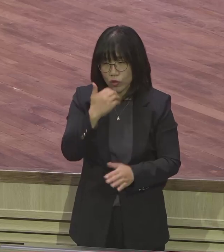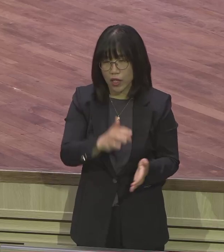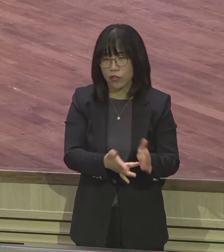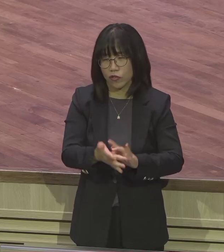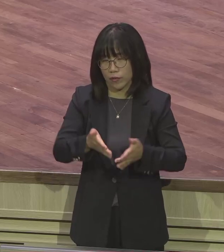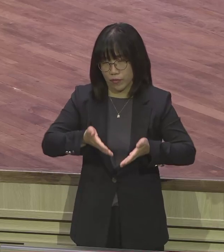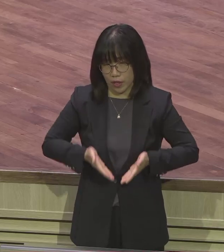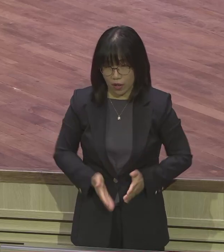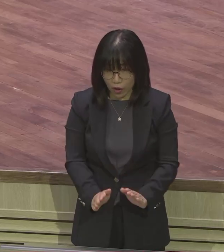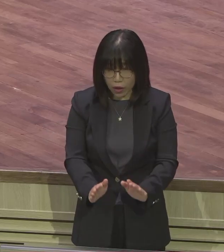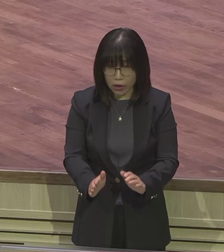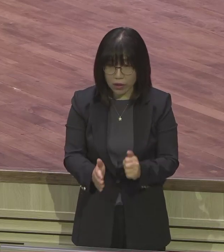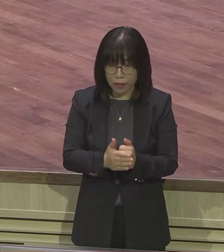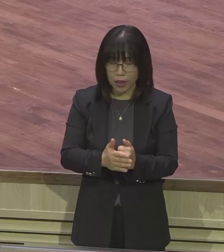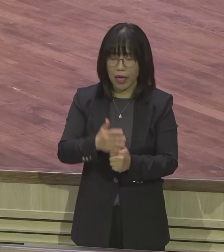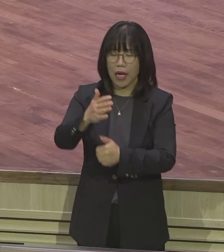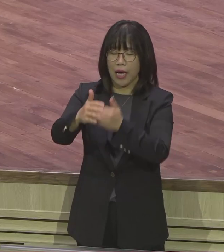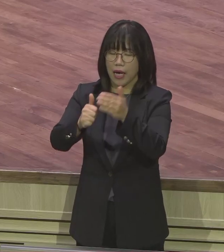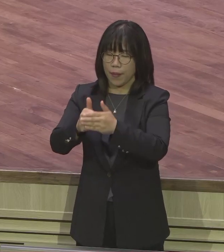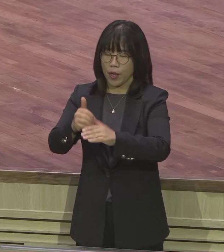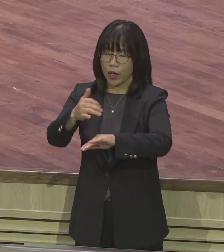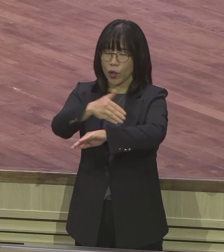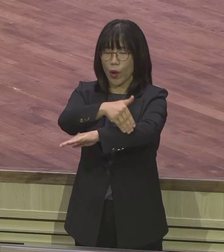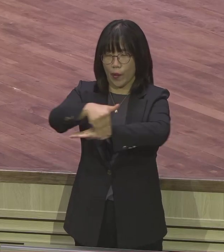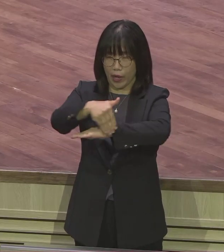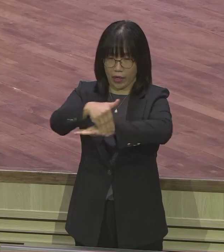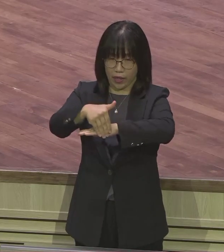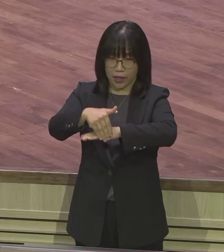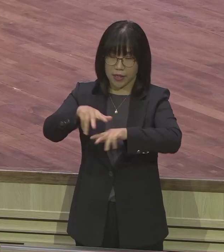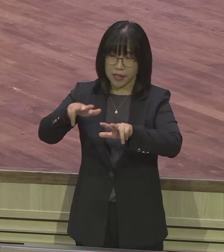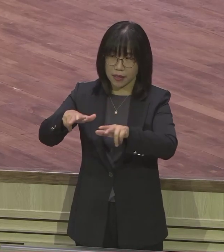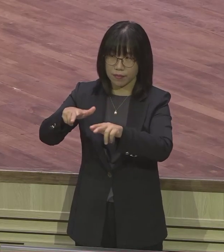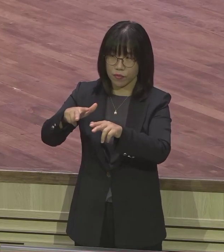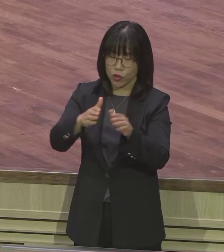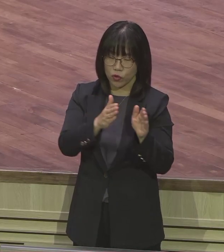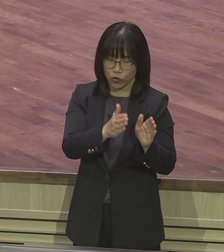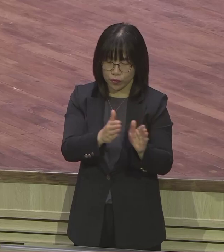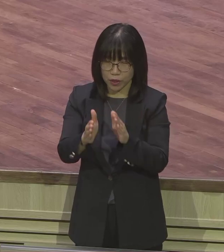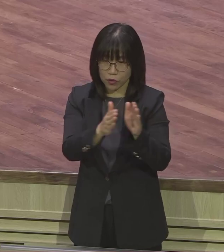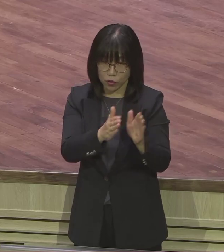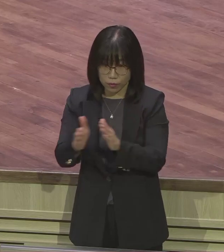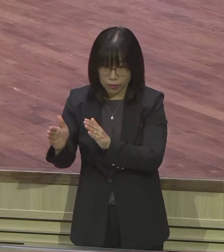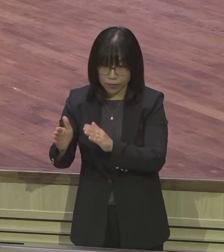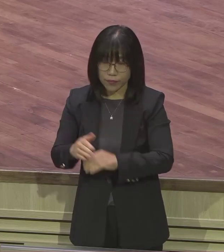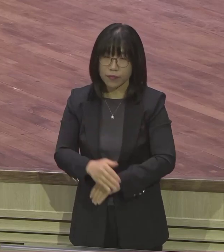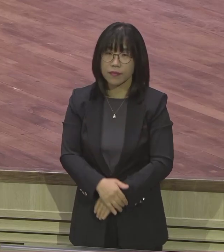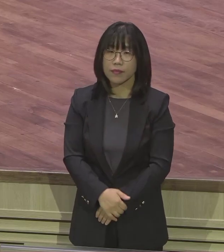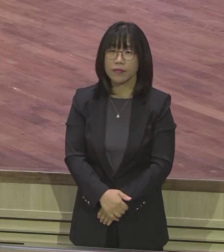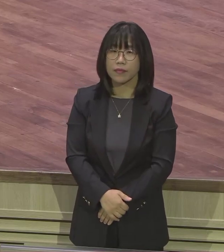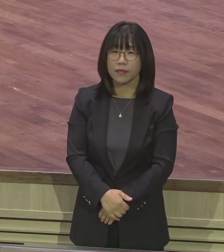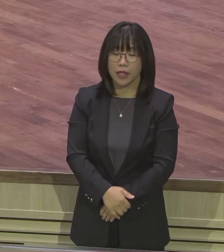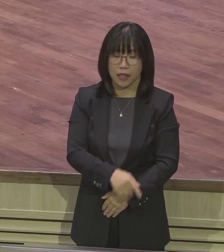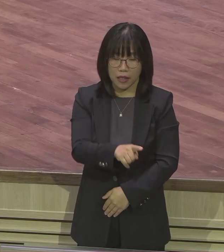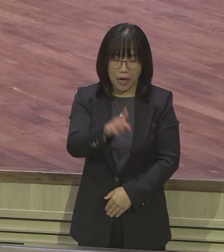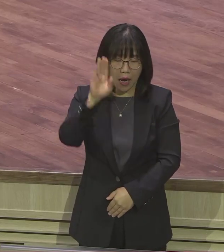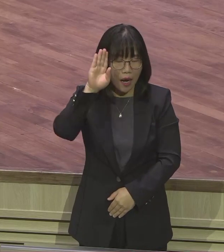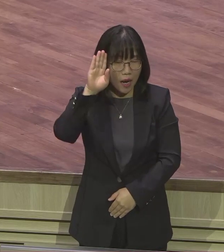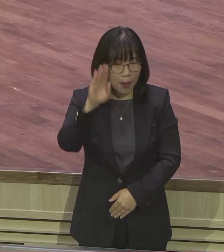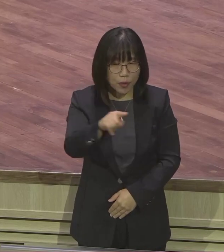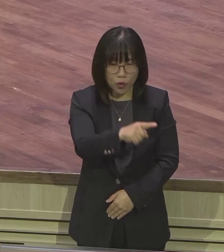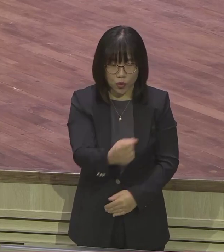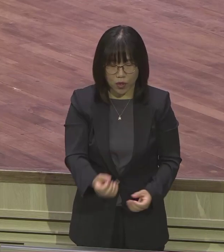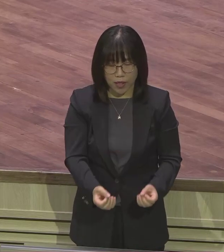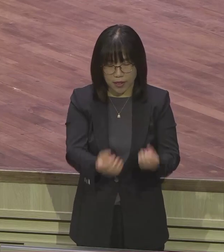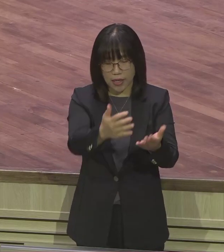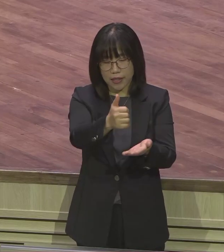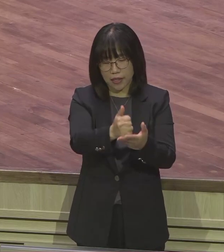지금 하나님의 어마어마한 계획 속에 이스라엘 민족을 택하셨고 그들이 열방의 제사장 나라로